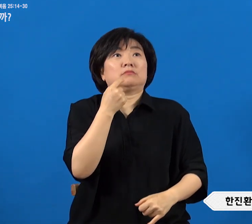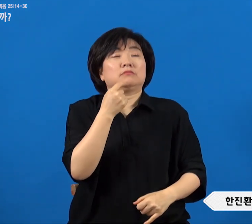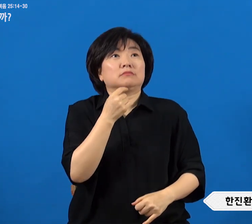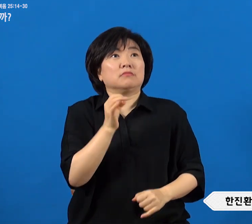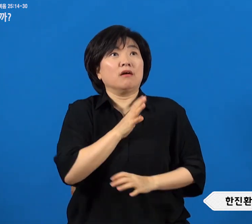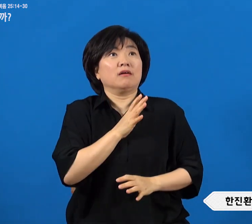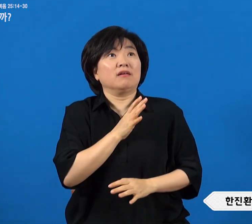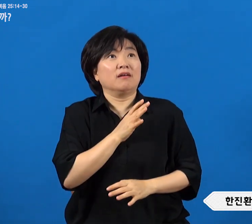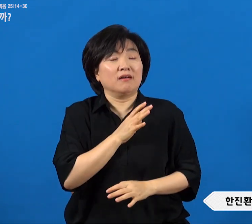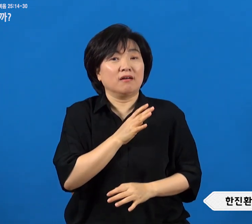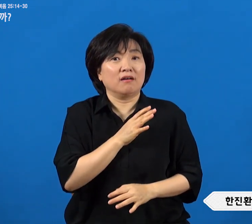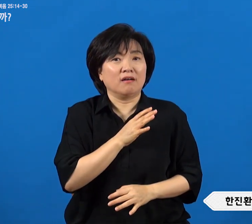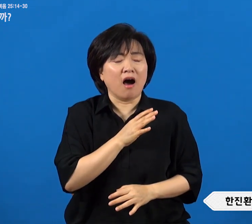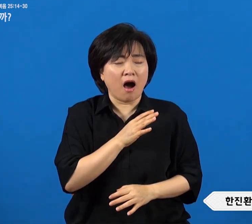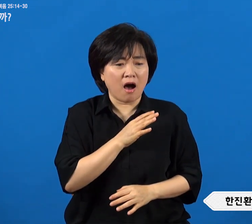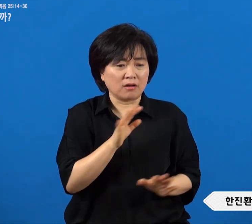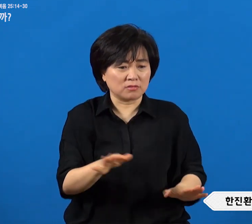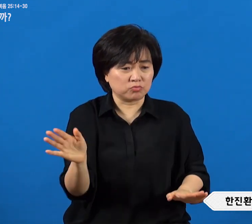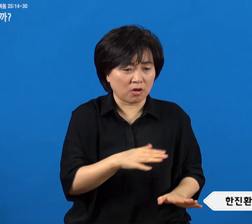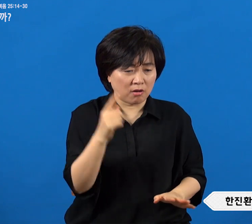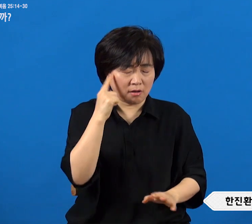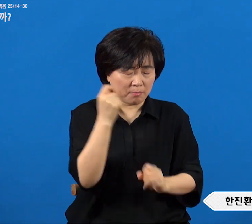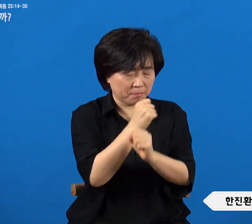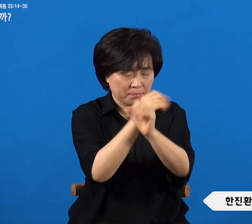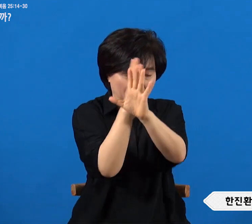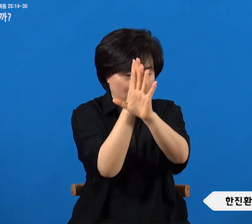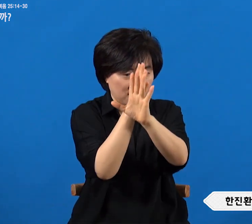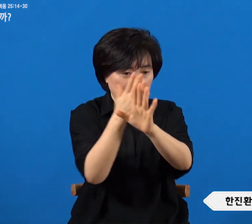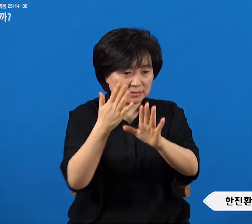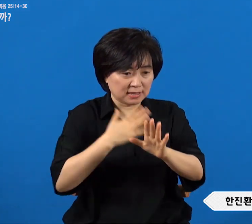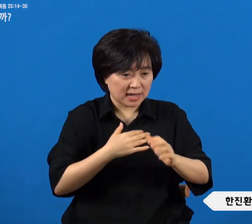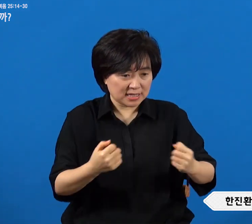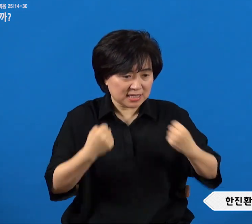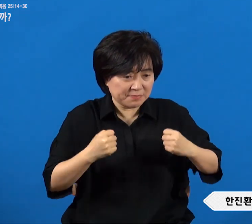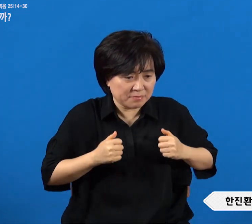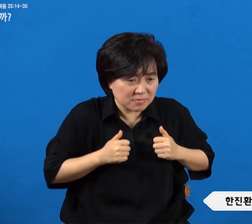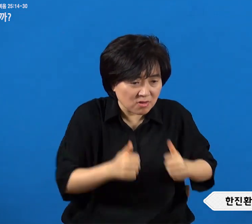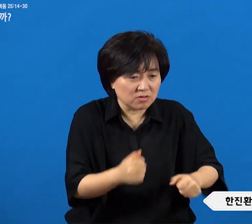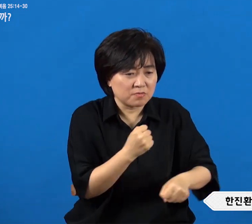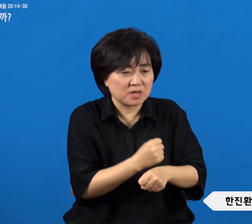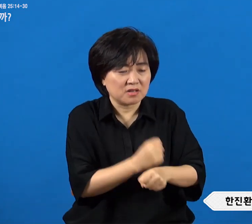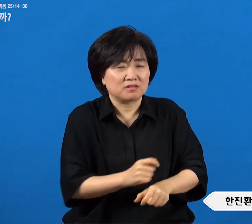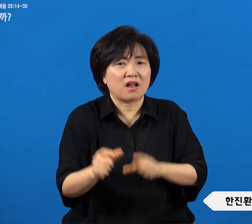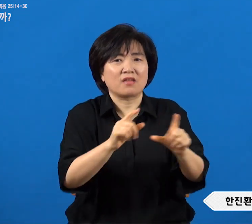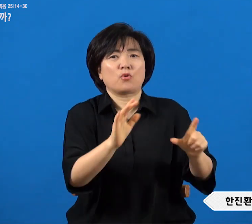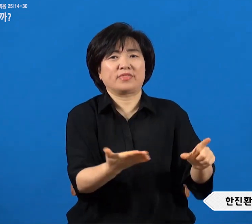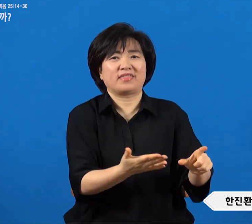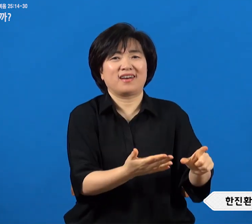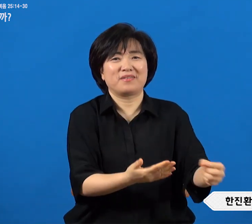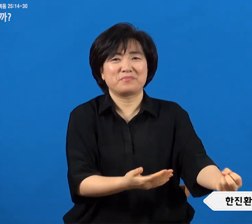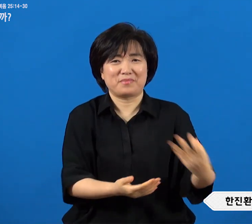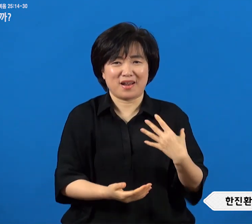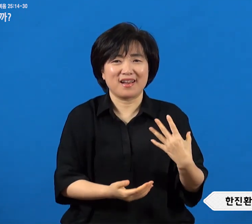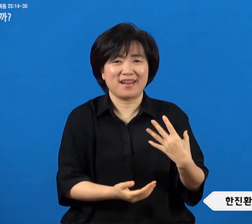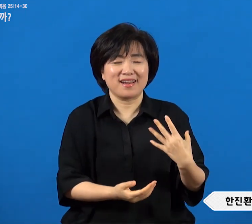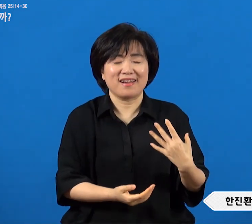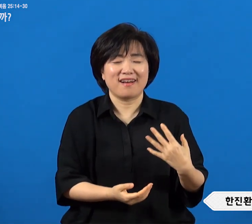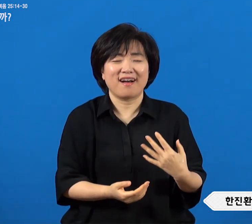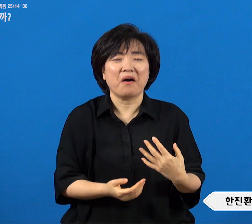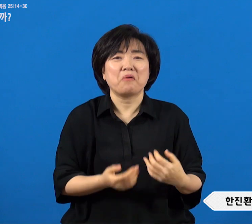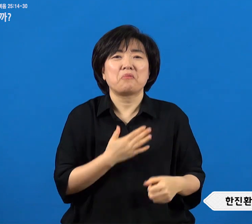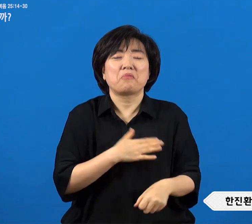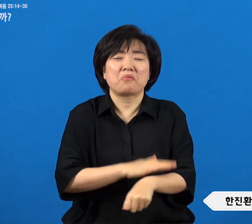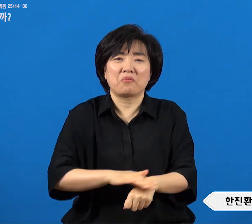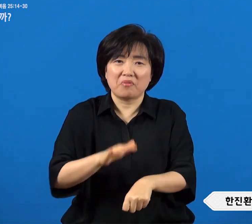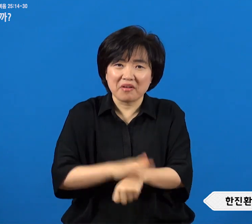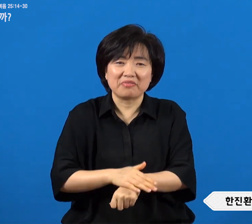진짜 이제는 내 힘으로 살아야 되겠구나 하고 각오가 달라지더라. 정말 유산 안 남기기 운동 그거 잘했다,